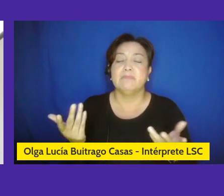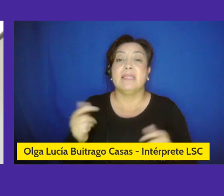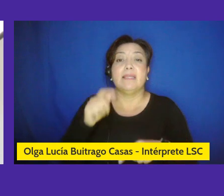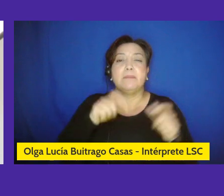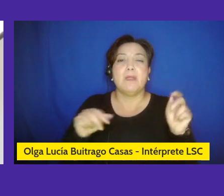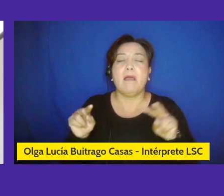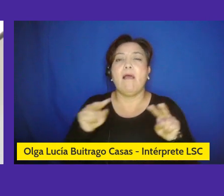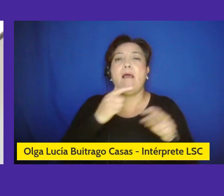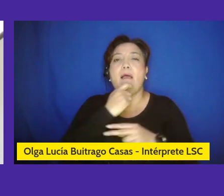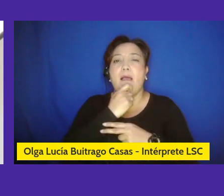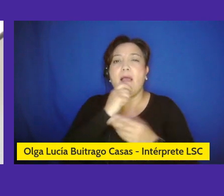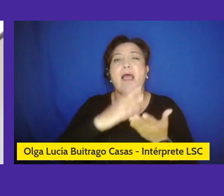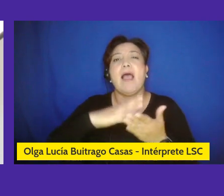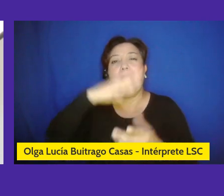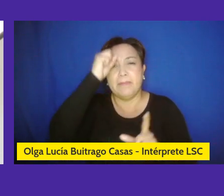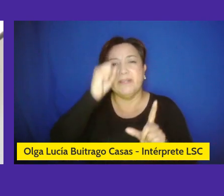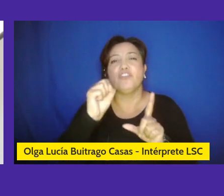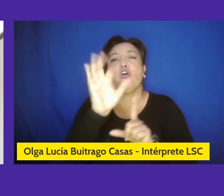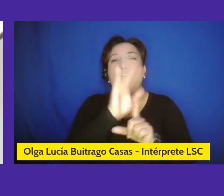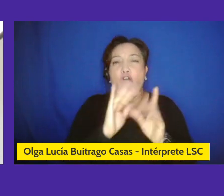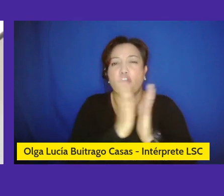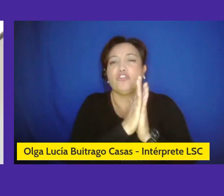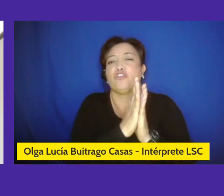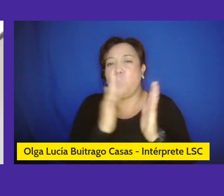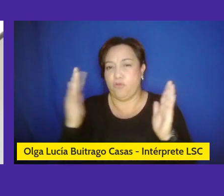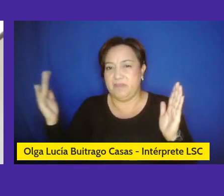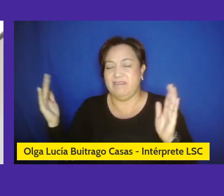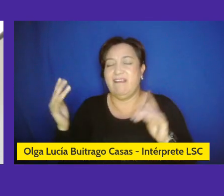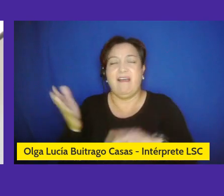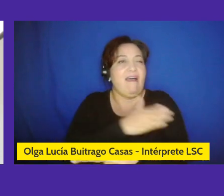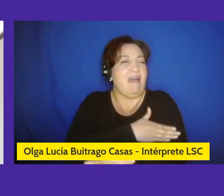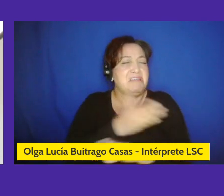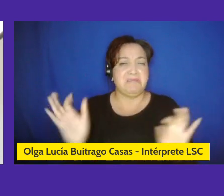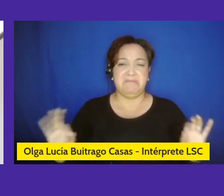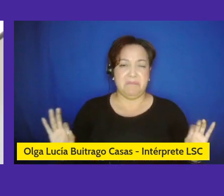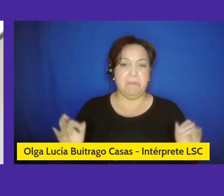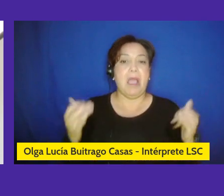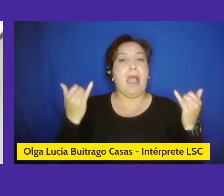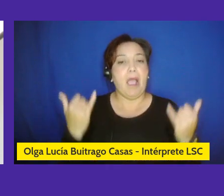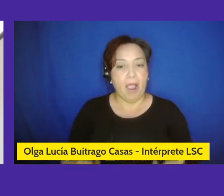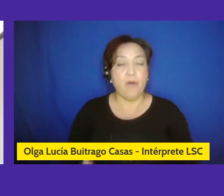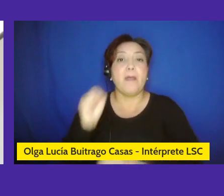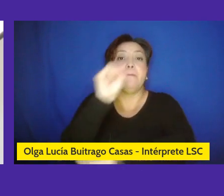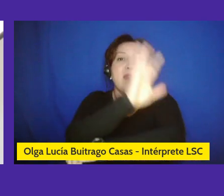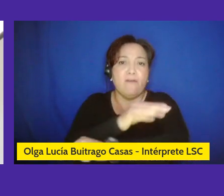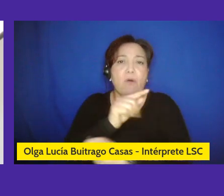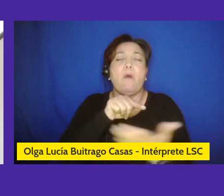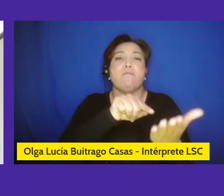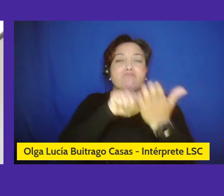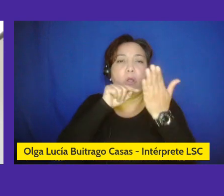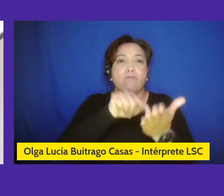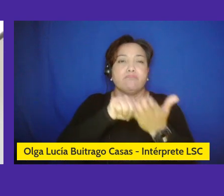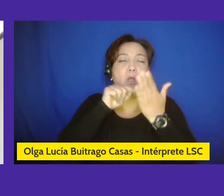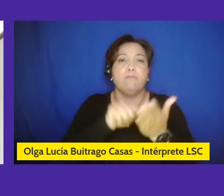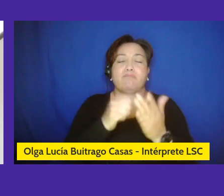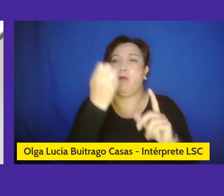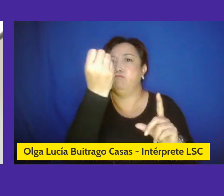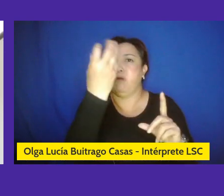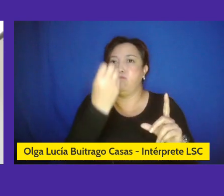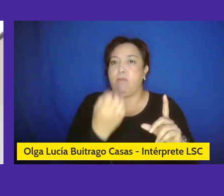a ver documentales, cosa que antes no lo hacía. Y hoy en las plataformas vos ves que está lleno de